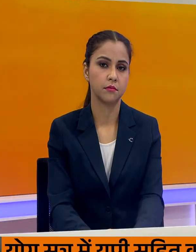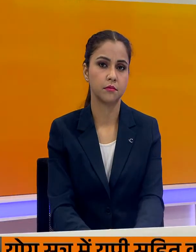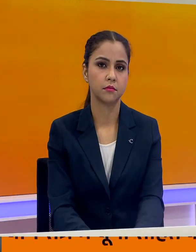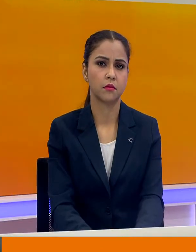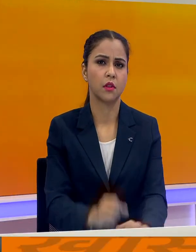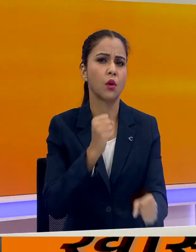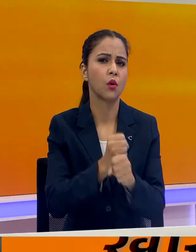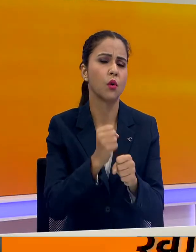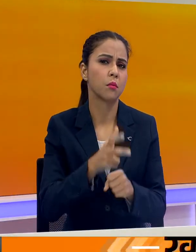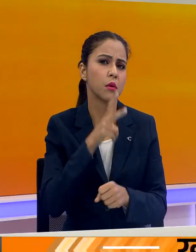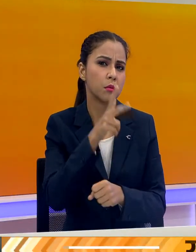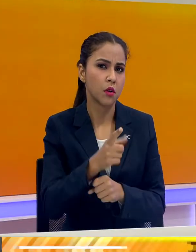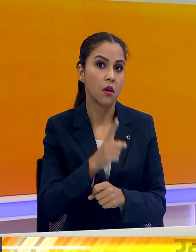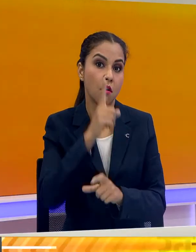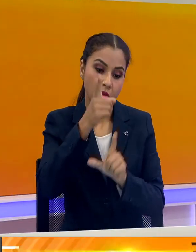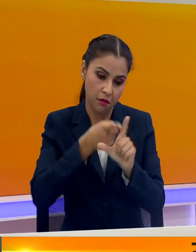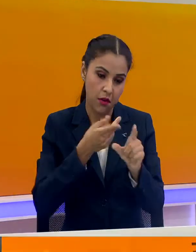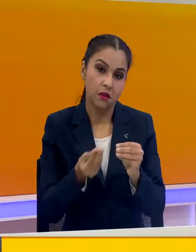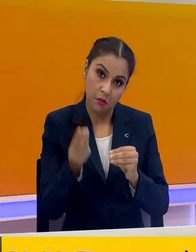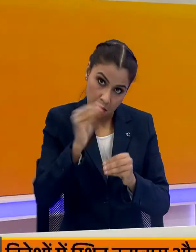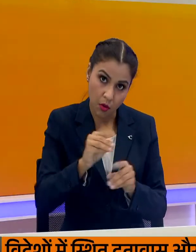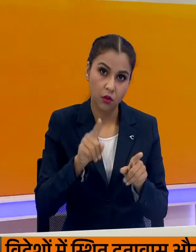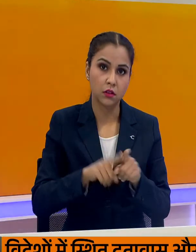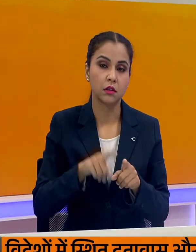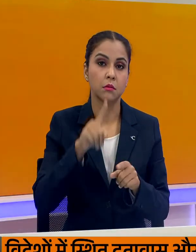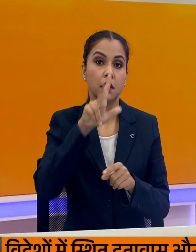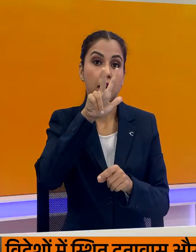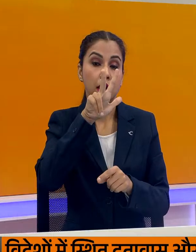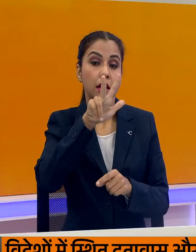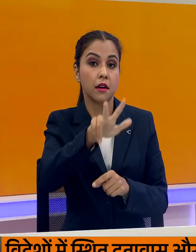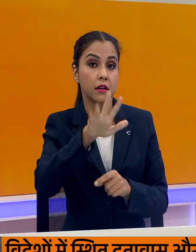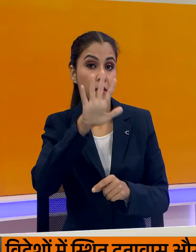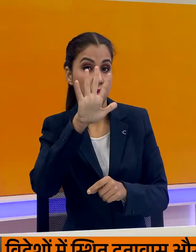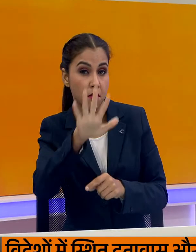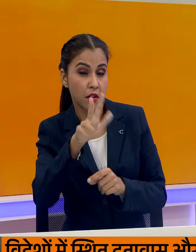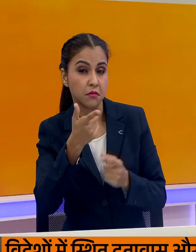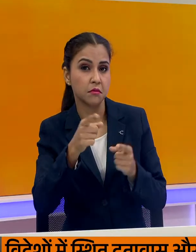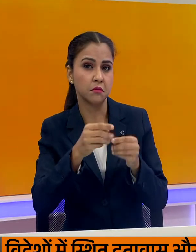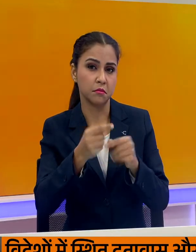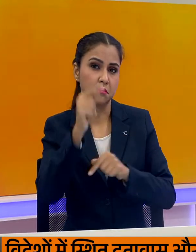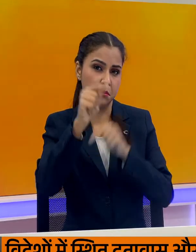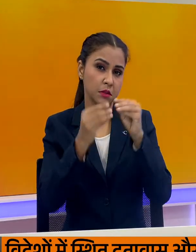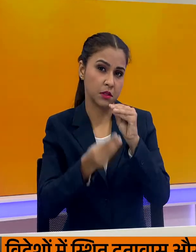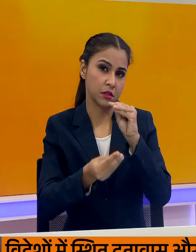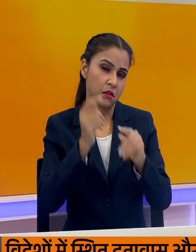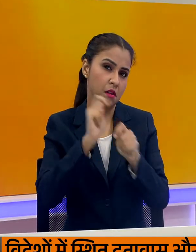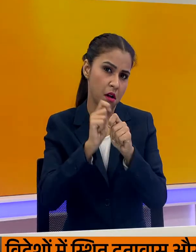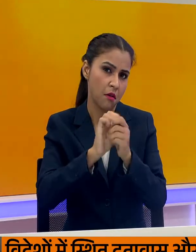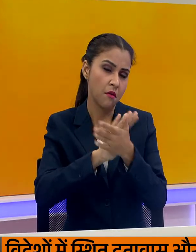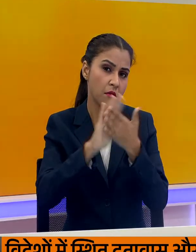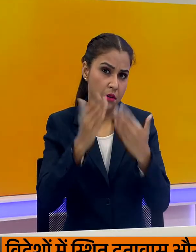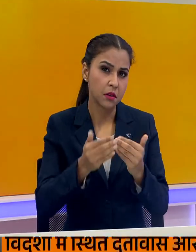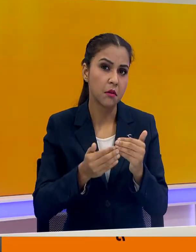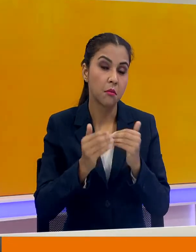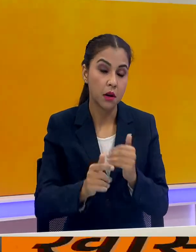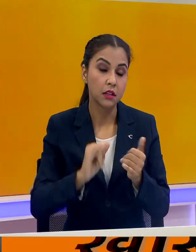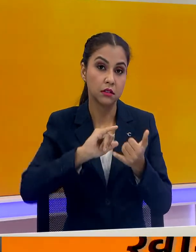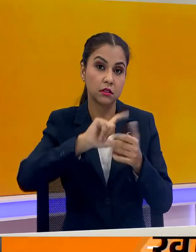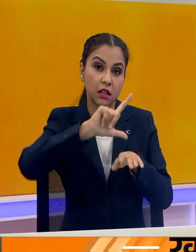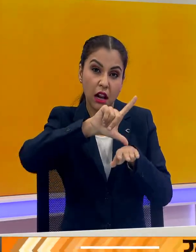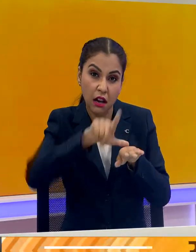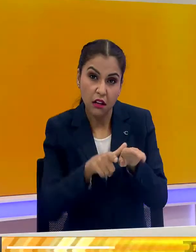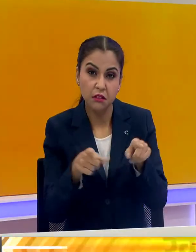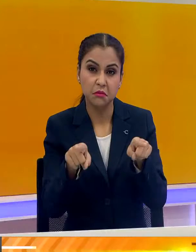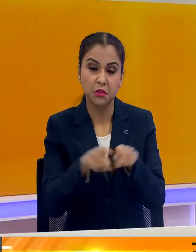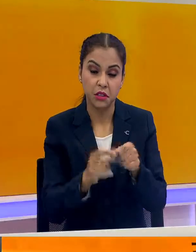सरकार कह रही है कि 1 साल अभी और लगेगा। करीब 80 से 85% काम पूरा हो चुका है, लेकिन इस देरी की वजह से शिमला की जनता को एक